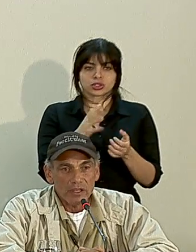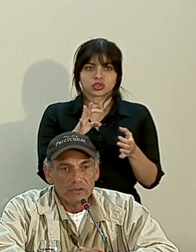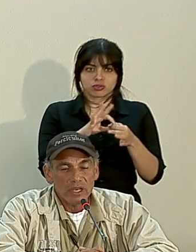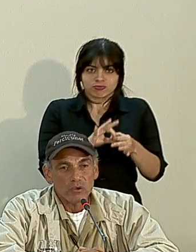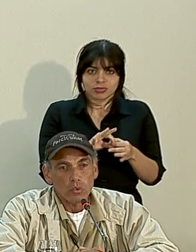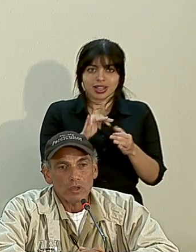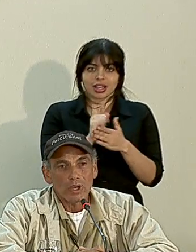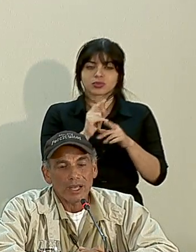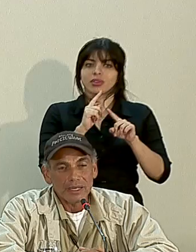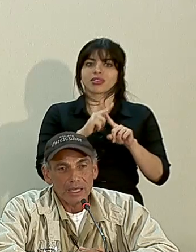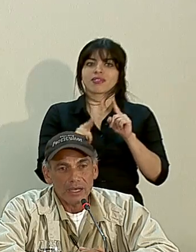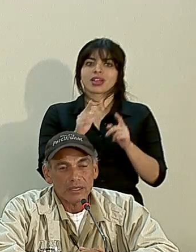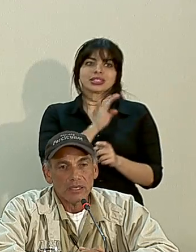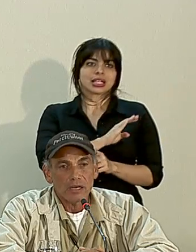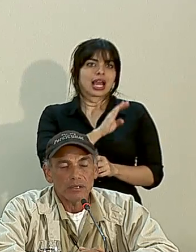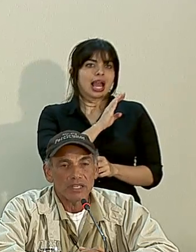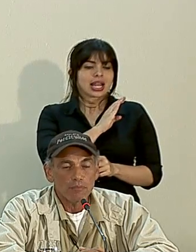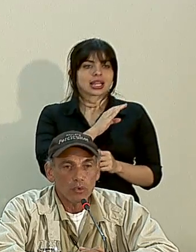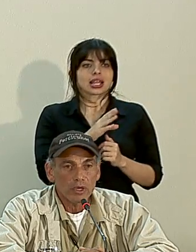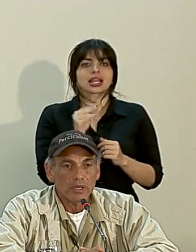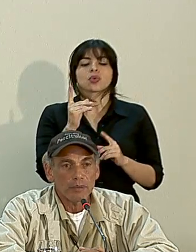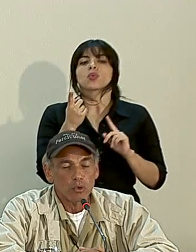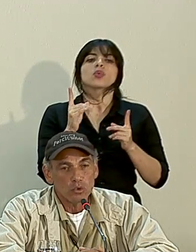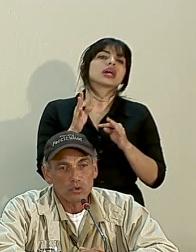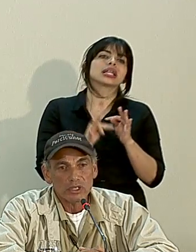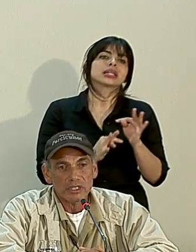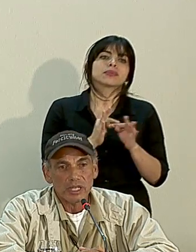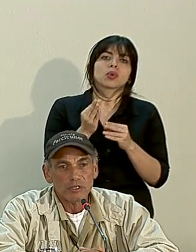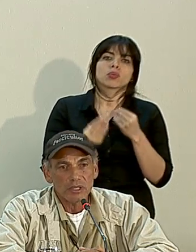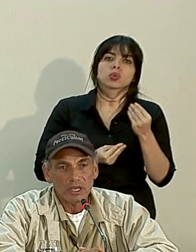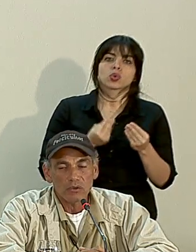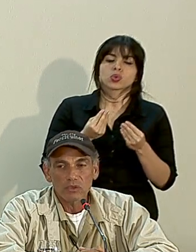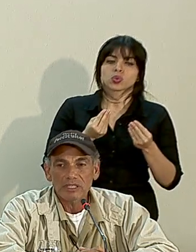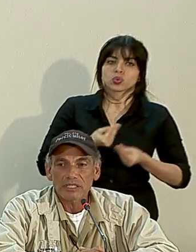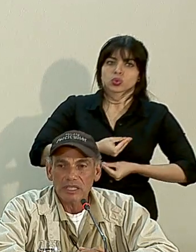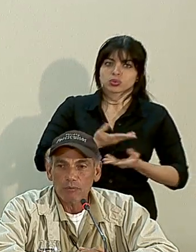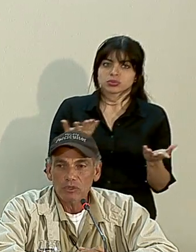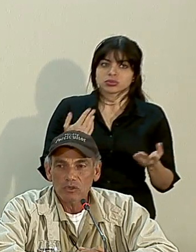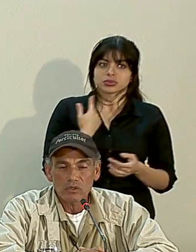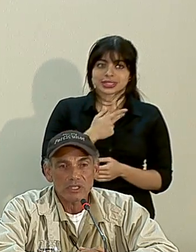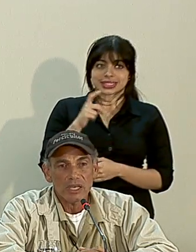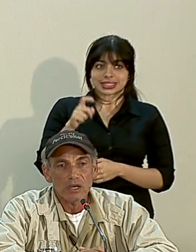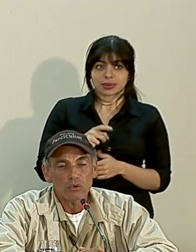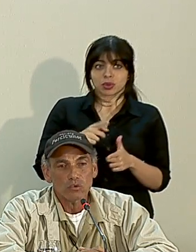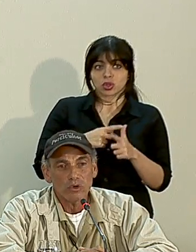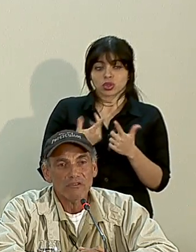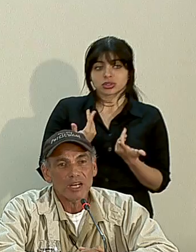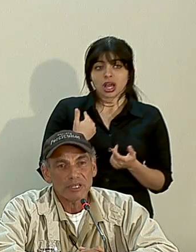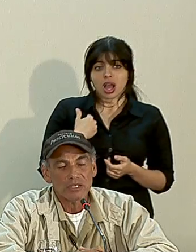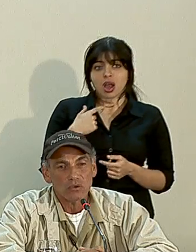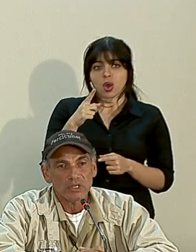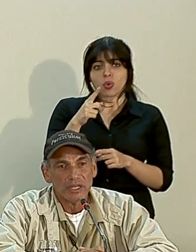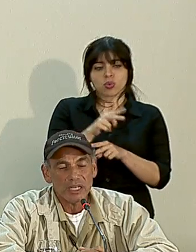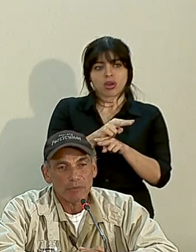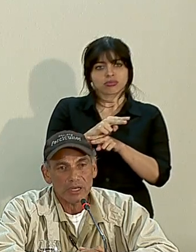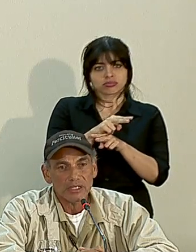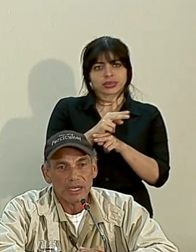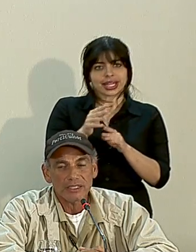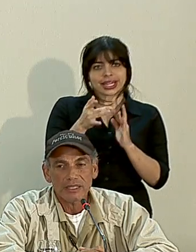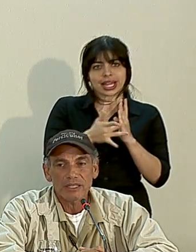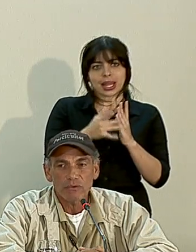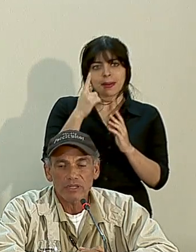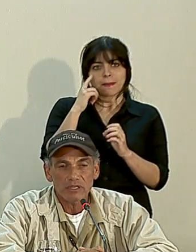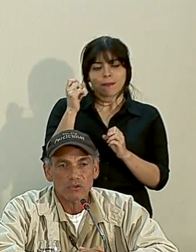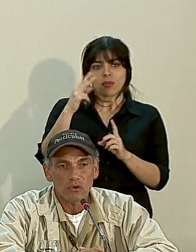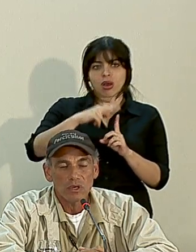una diferencia en cuanto a la calidad y al tipo de producto que se está expendiendo. Necesitamos entonces que haya una reglamentación técnica para que se